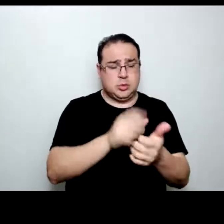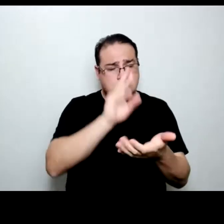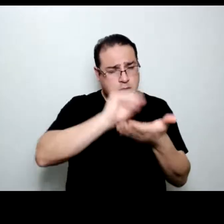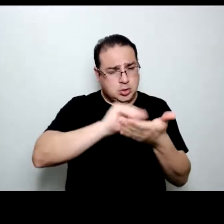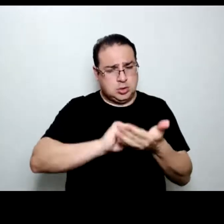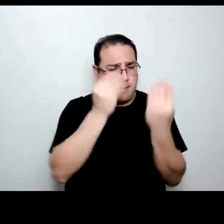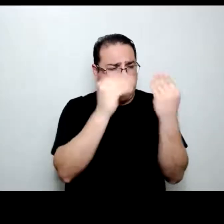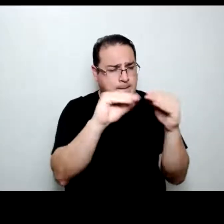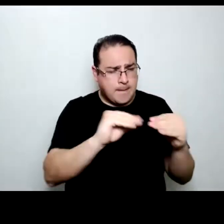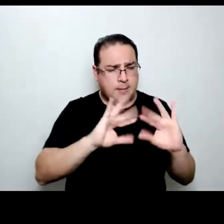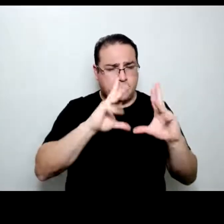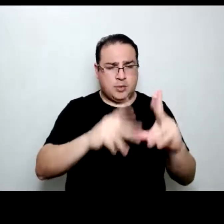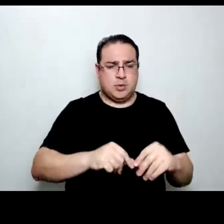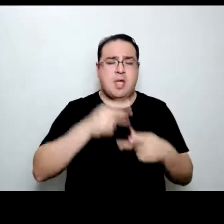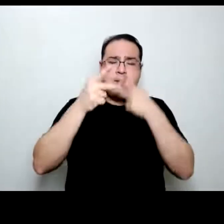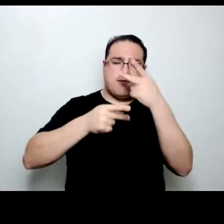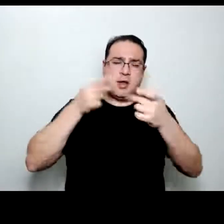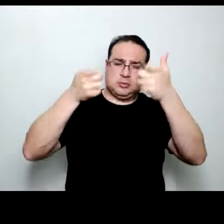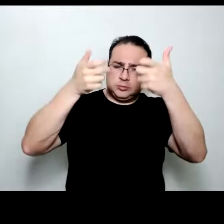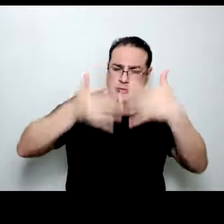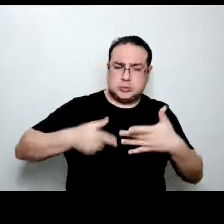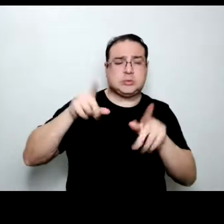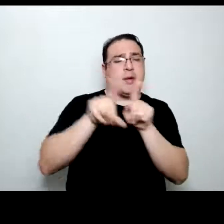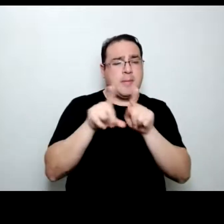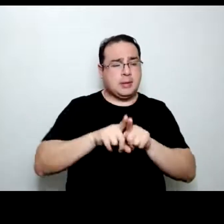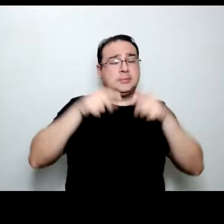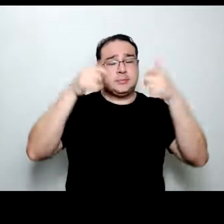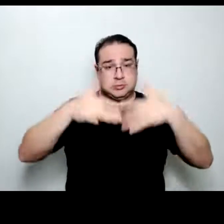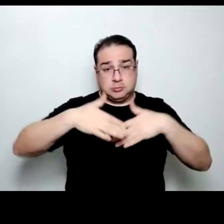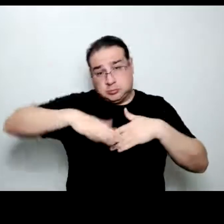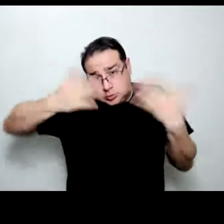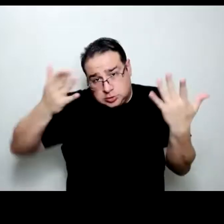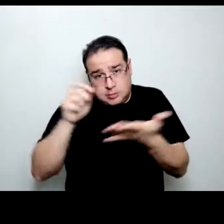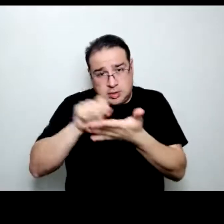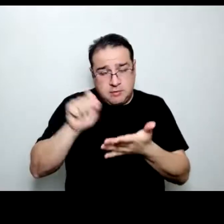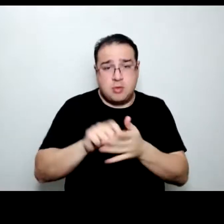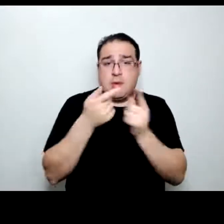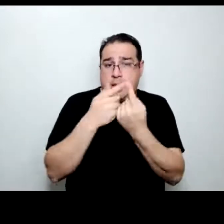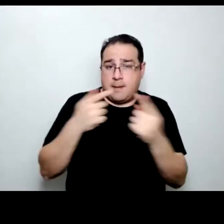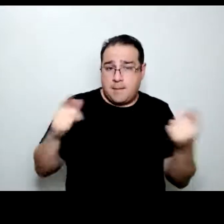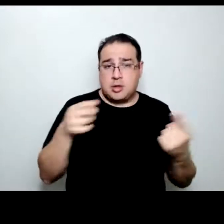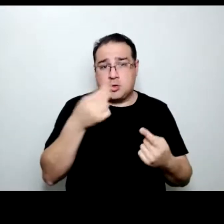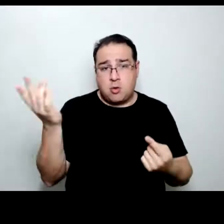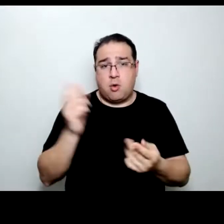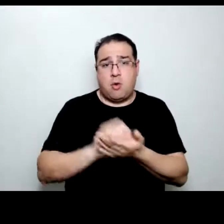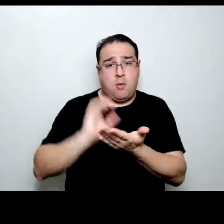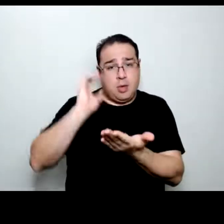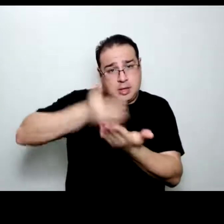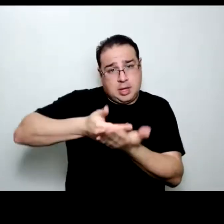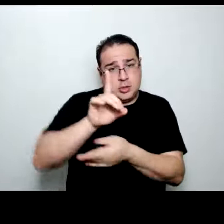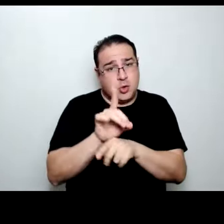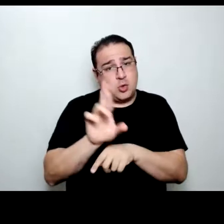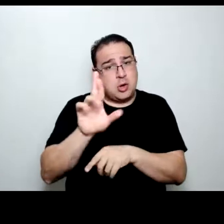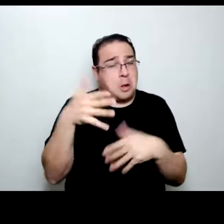registros dos eventos de fala e, com frequência, também, quem sabe, escrevendo uma gramática ou a sua tese de doutorado